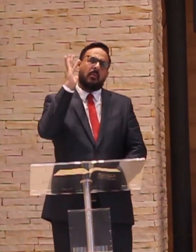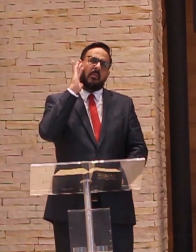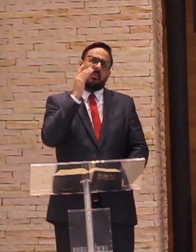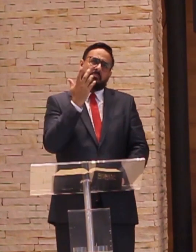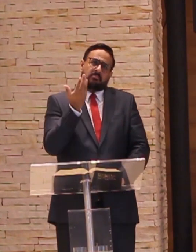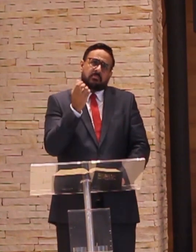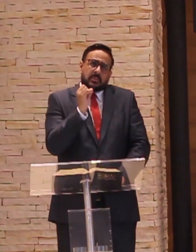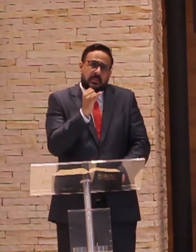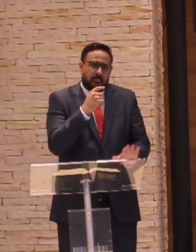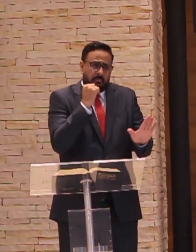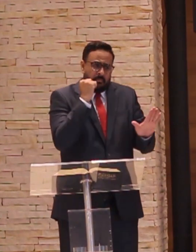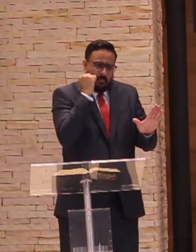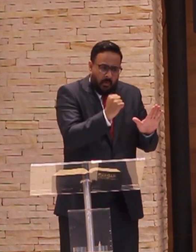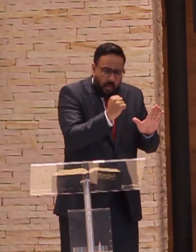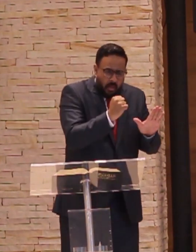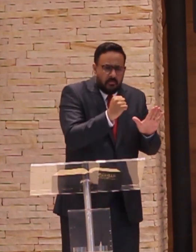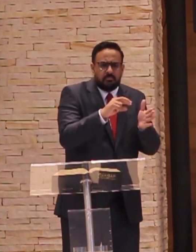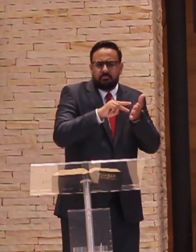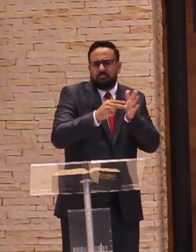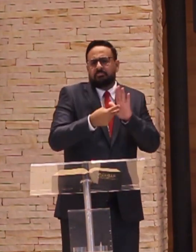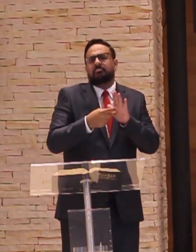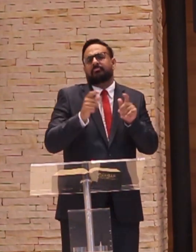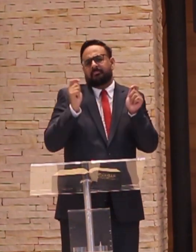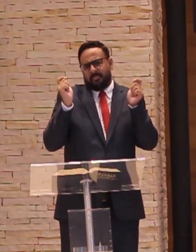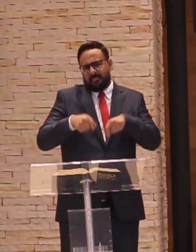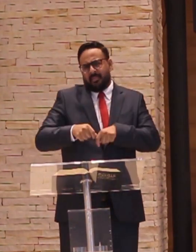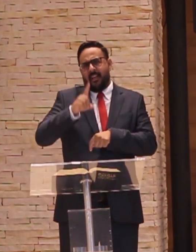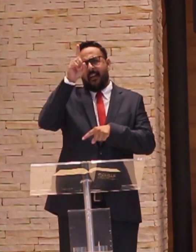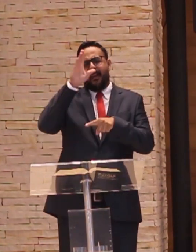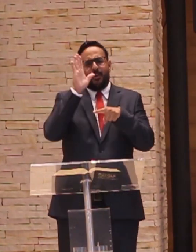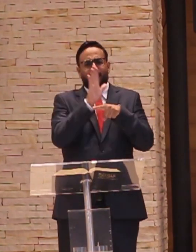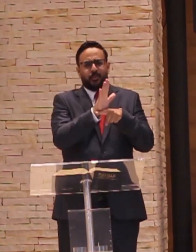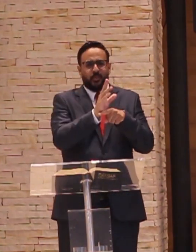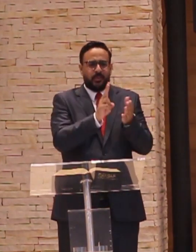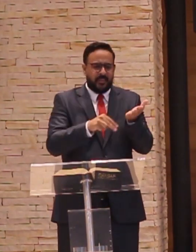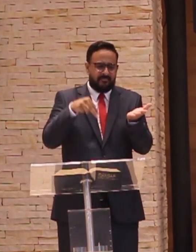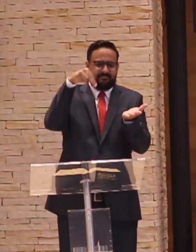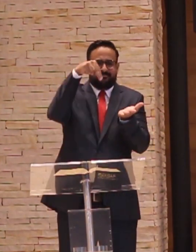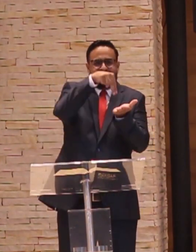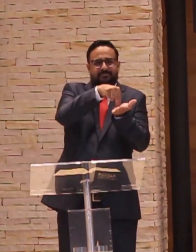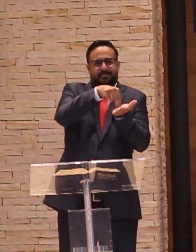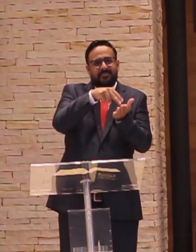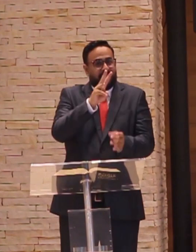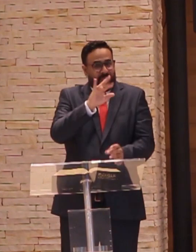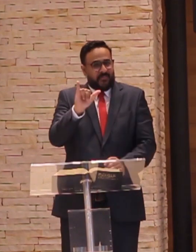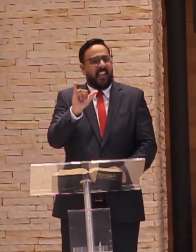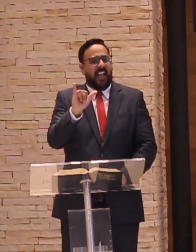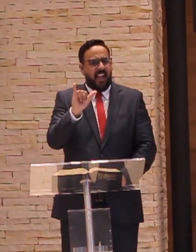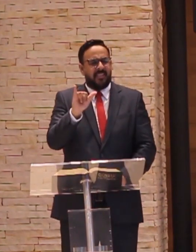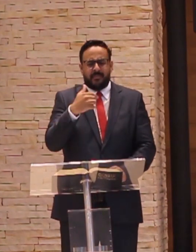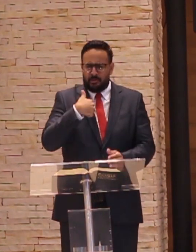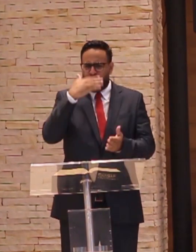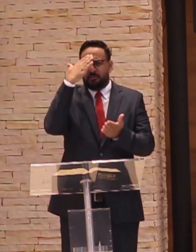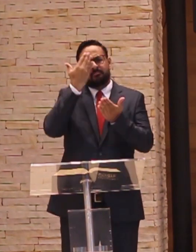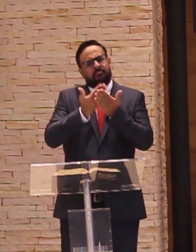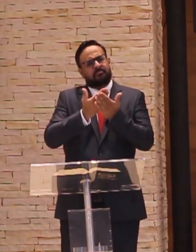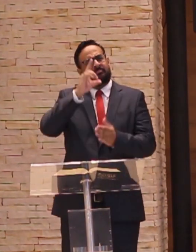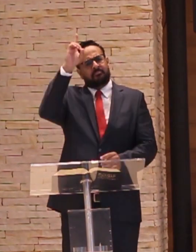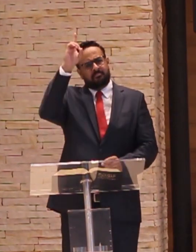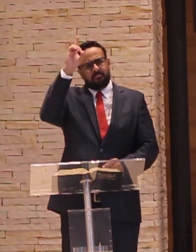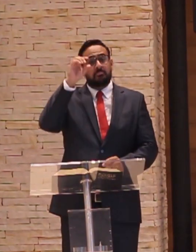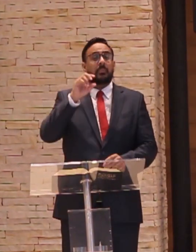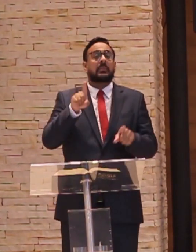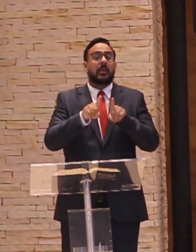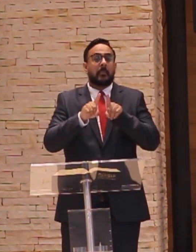entendem? Assim era como Abraão pensava. Ele imaginou que se sacrificasse Isaac, Deus, em sua infinita